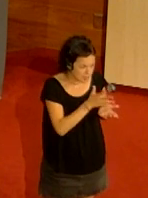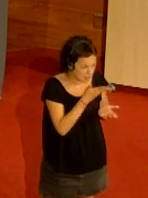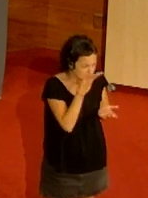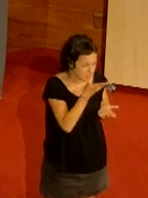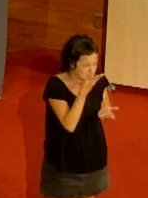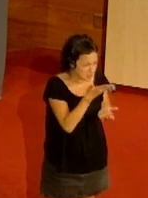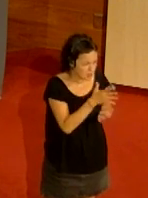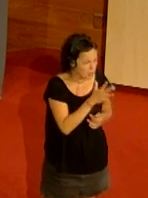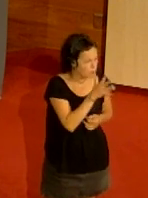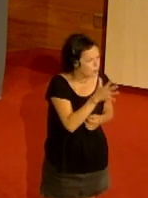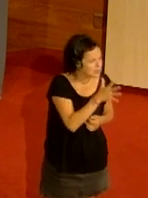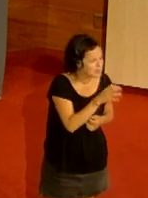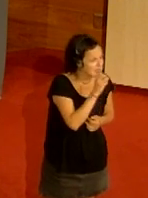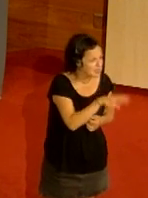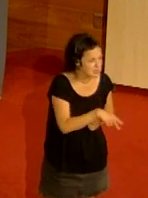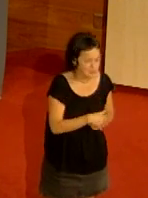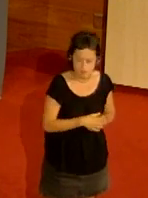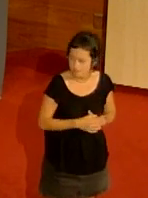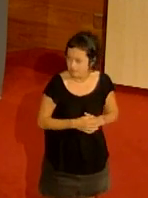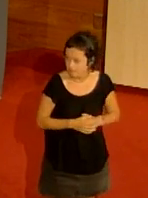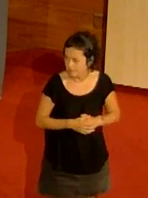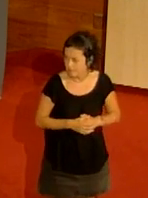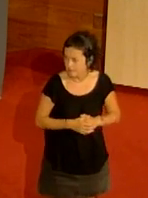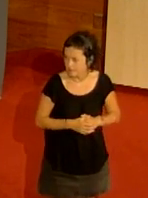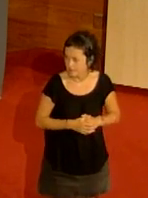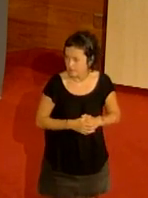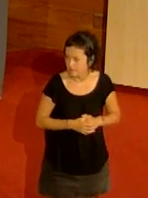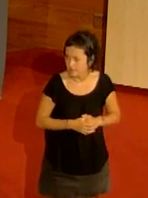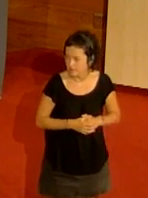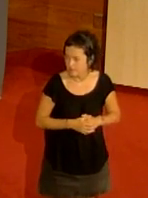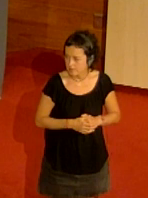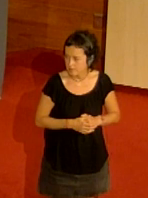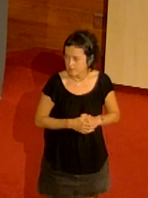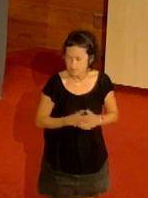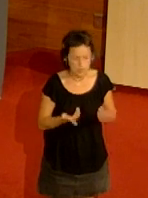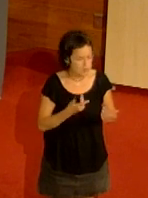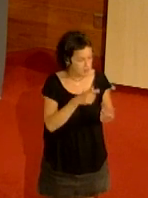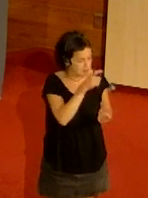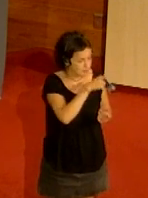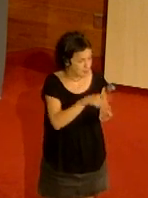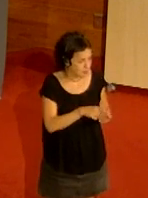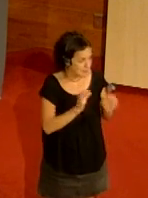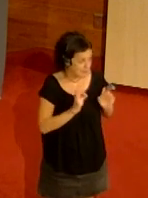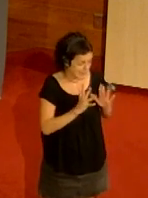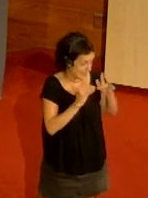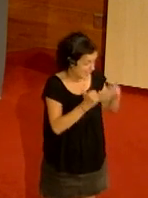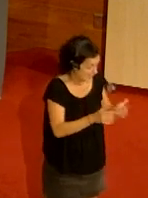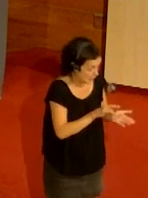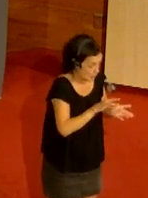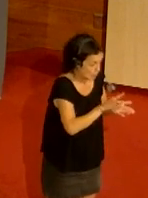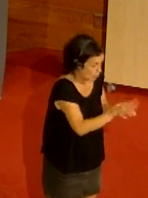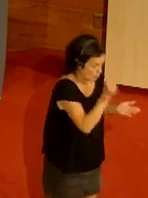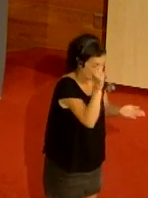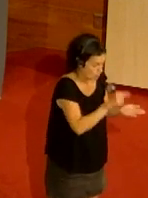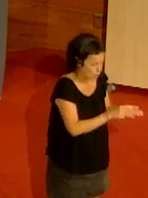¿Por qué? Las devoluciones en caliente. ¿Para quién son esas devoluciones en caliente? ¿Por qué? ¿En qué se basan para